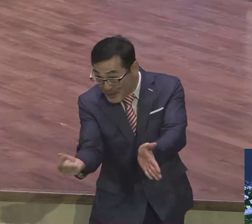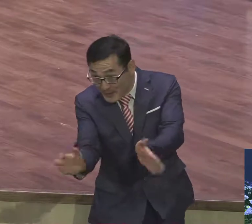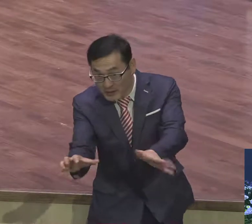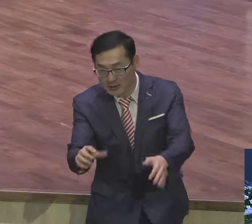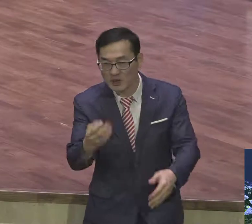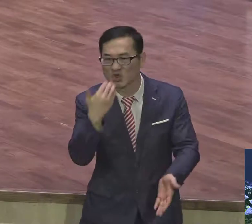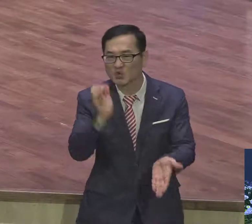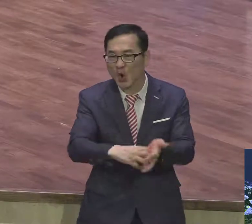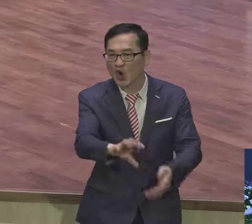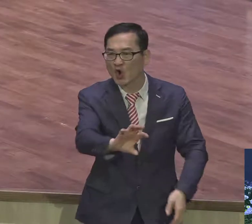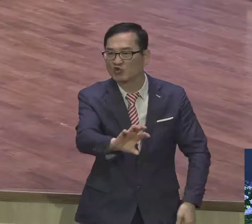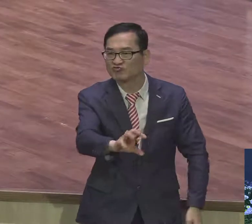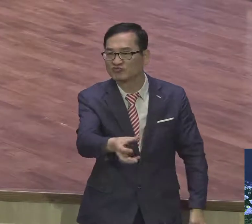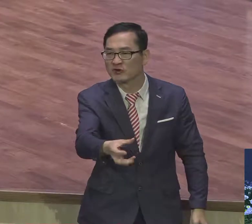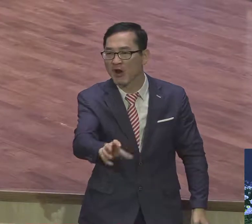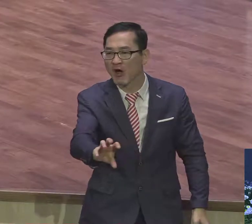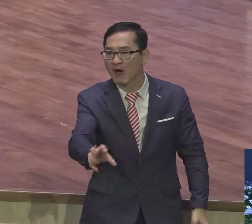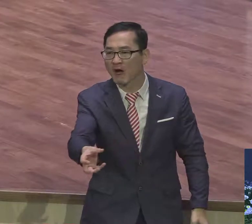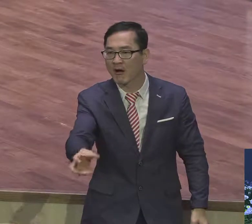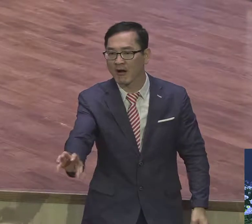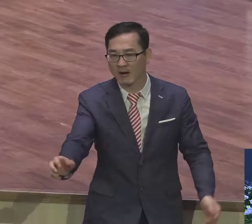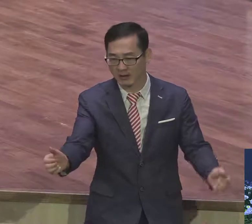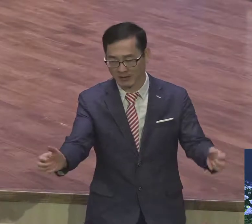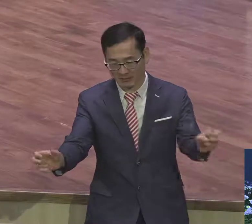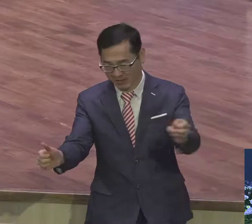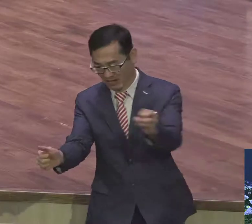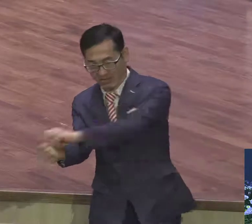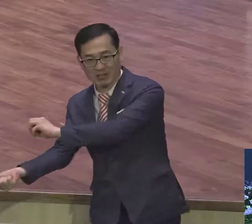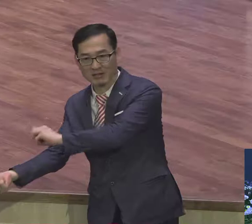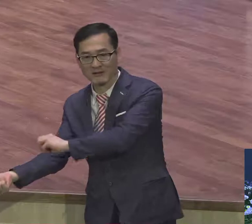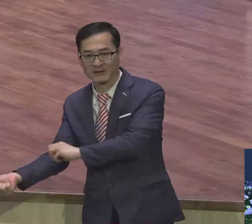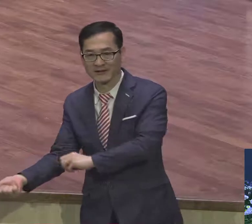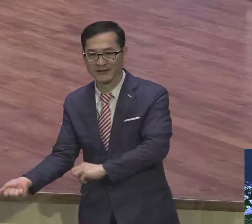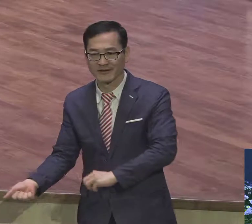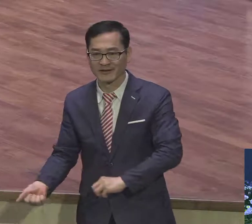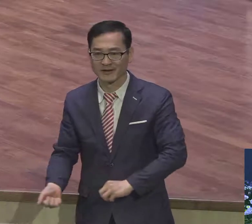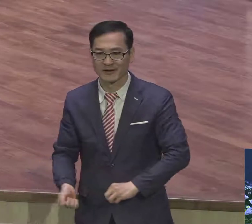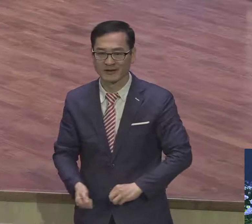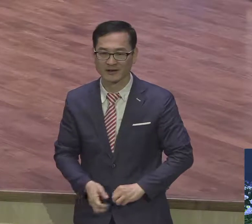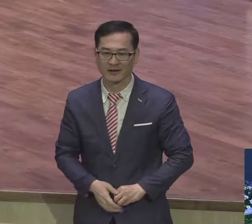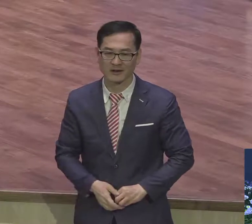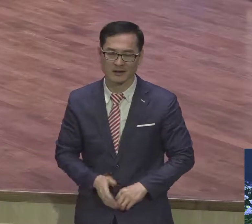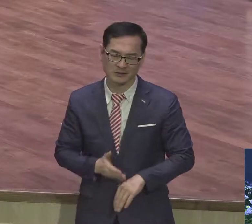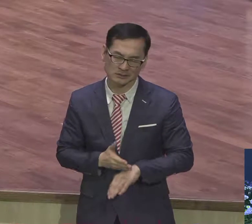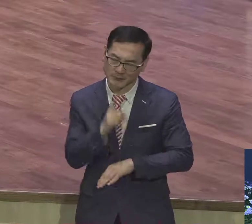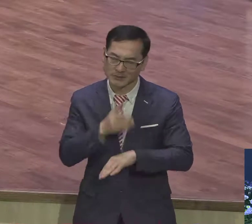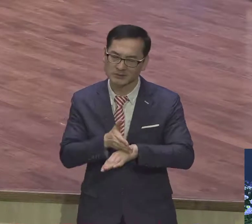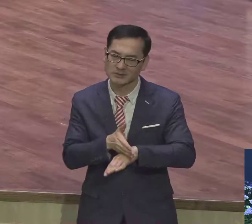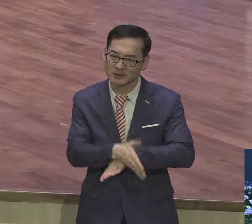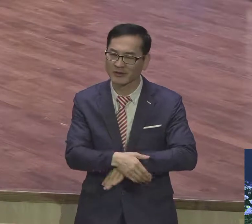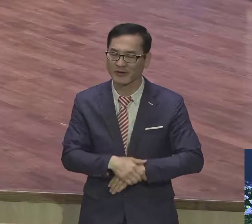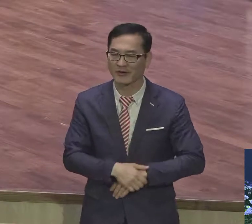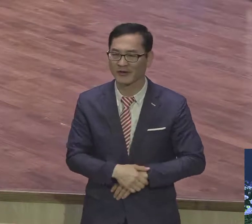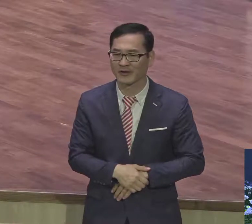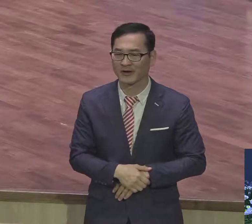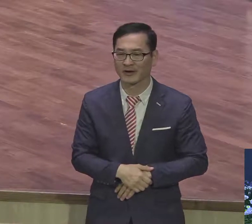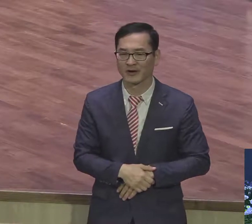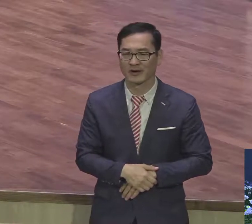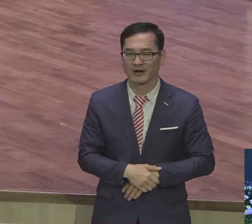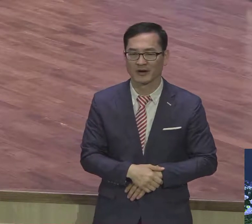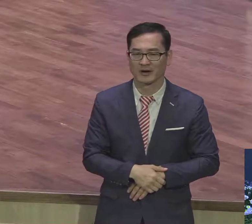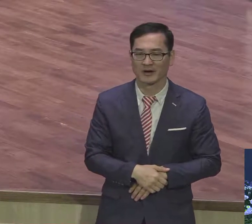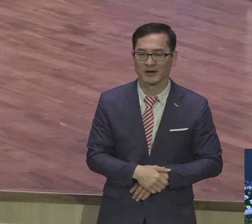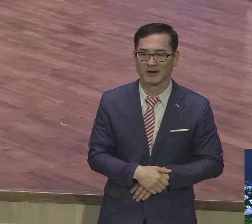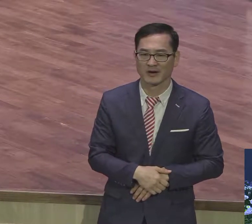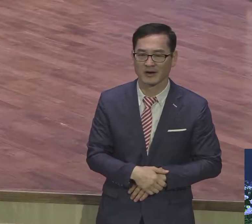전에 그 유행자 그 그 그 이야기한테 그 막 충청도 막 공연 때문에 막 가는데 길이 한 길이야 충 길이 한 길이라서 막 그렇게 갈라는데